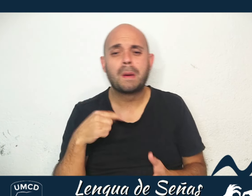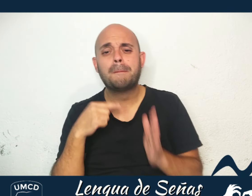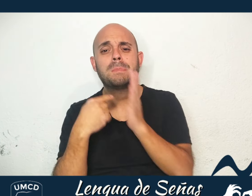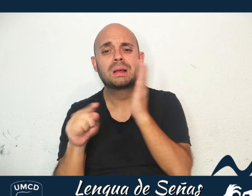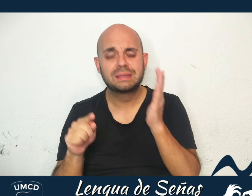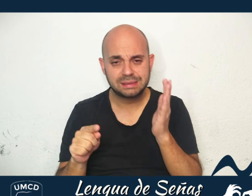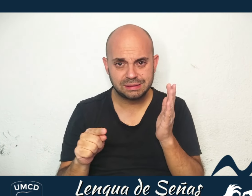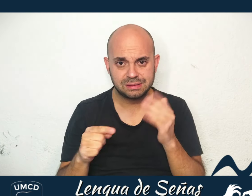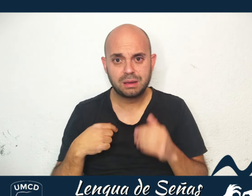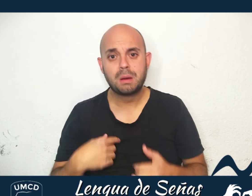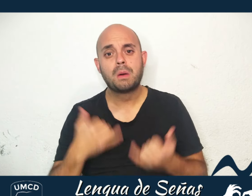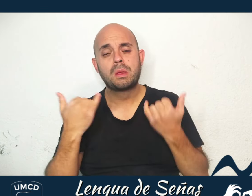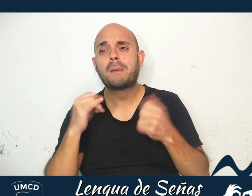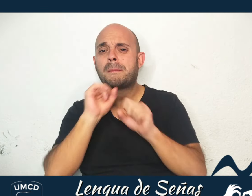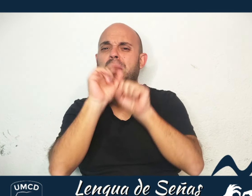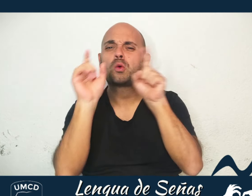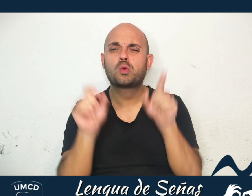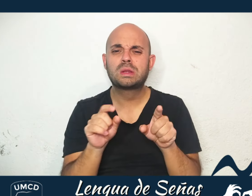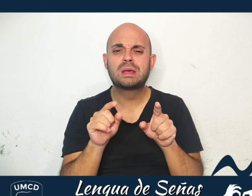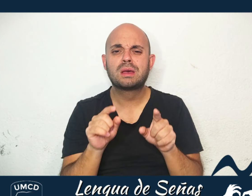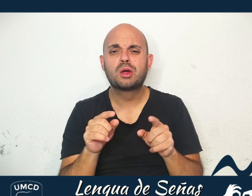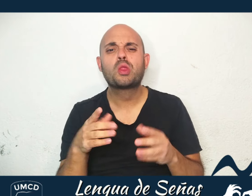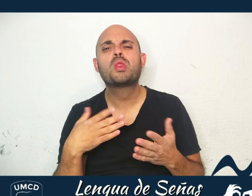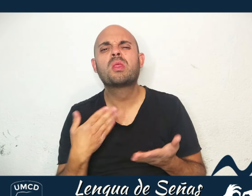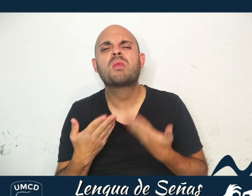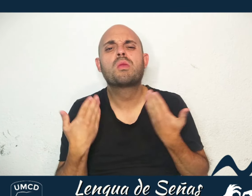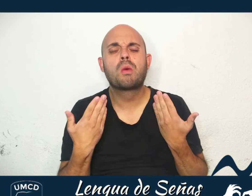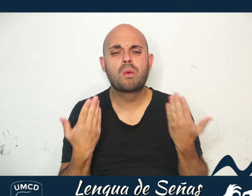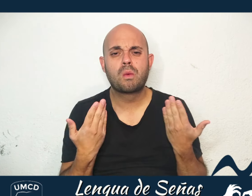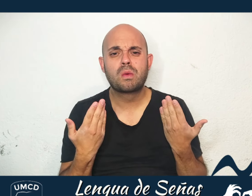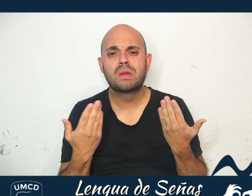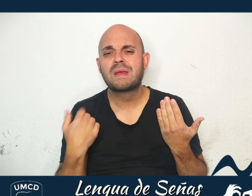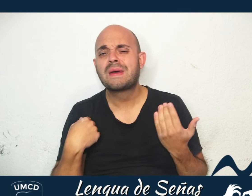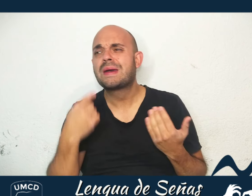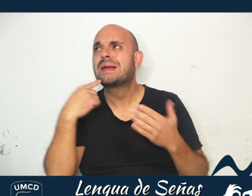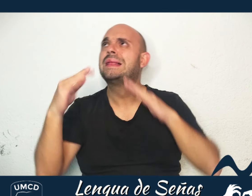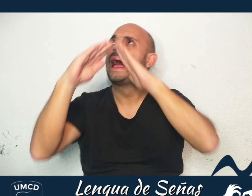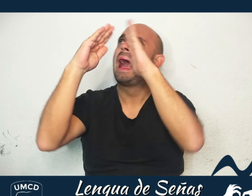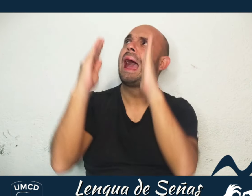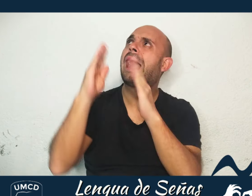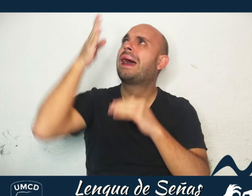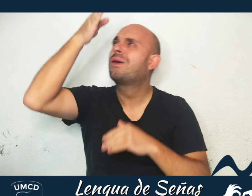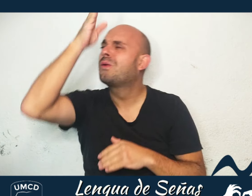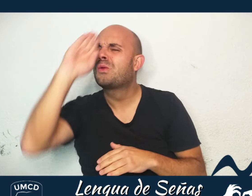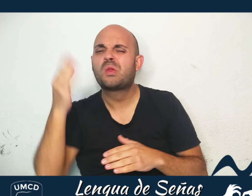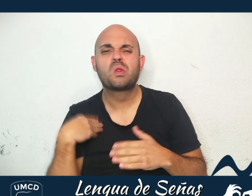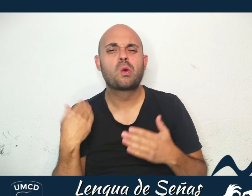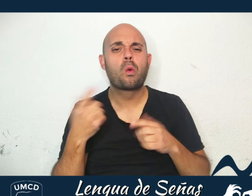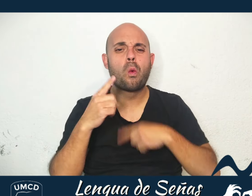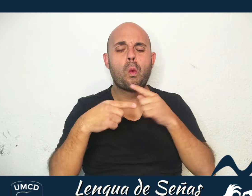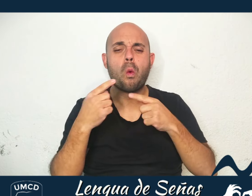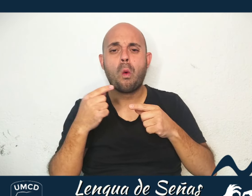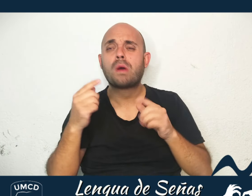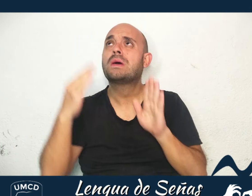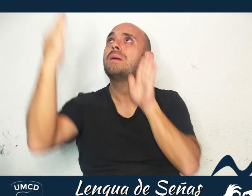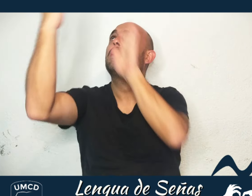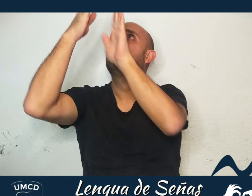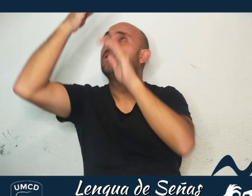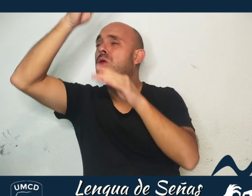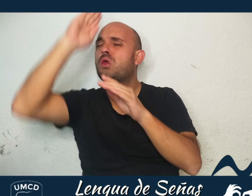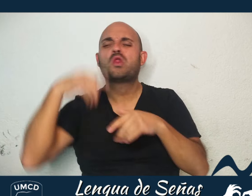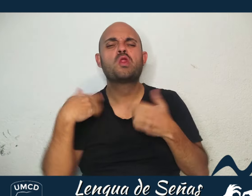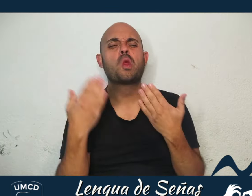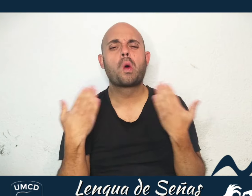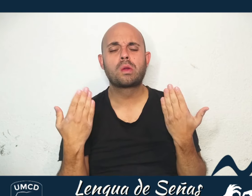esas preguntas, obviamente, es: ¿dónde está la morada de Dios? ¿A dónde vamos a ir nosotros los creyentes? ¿Hay un